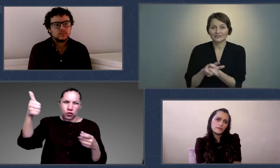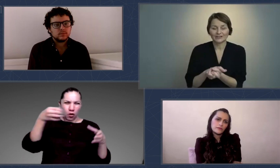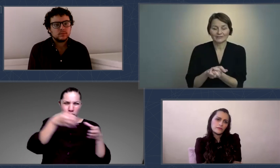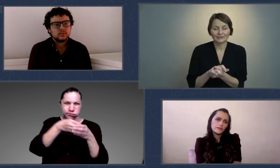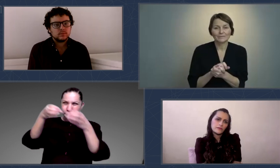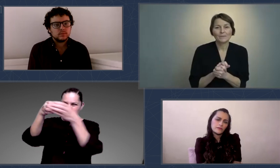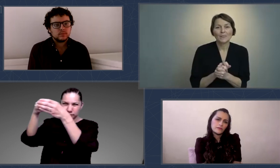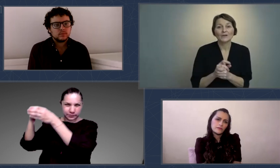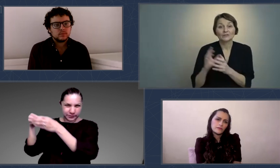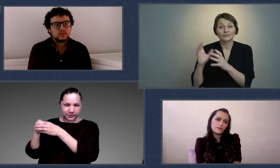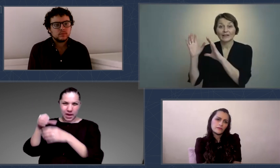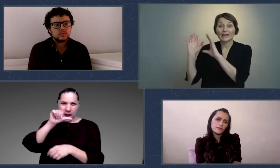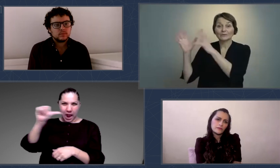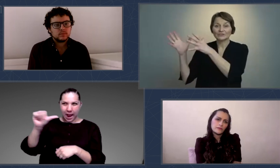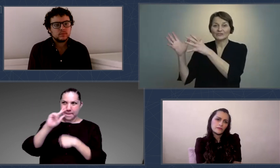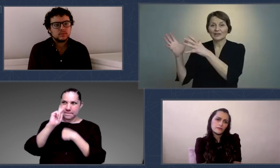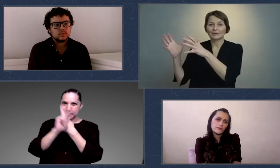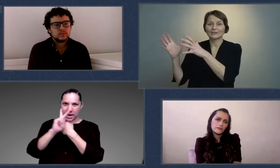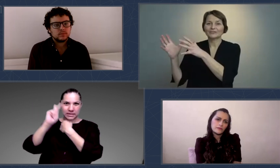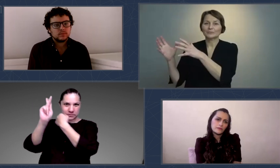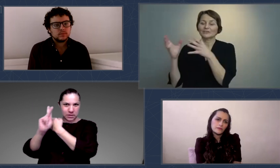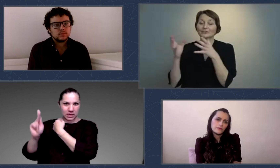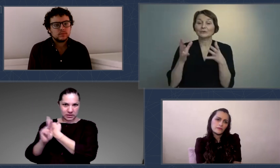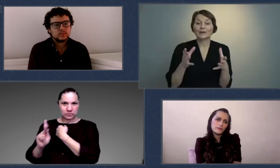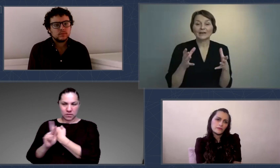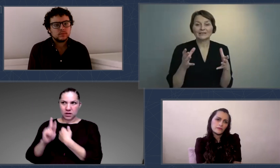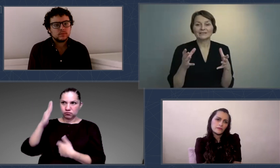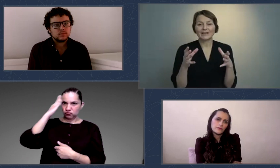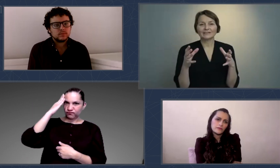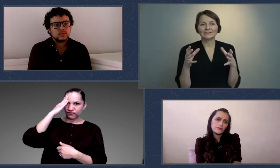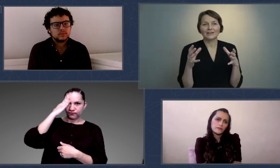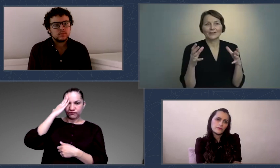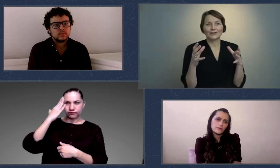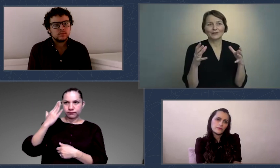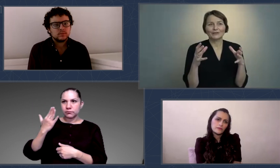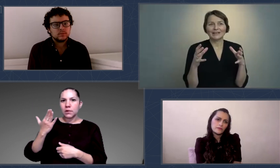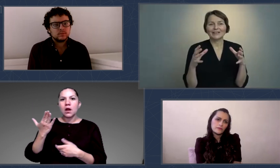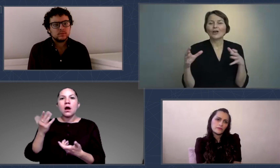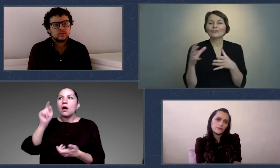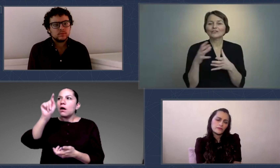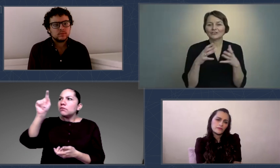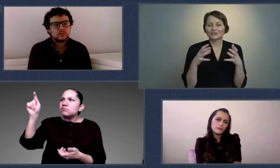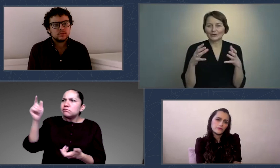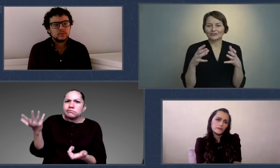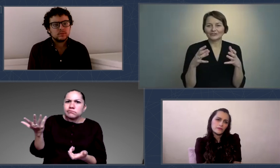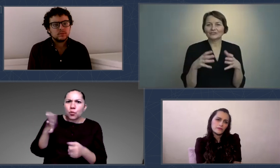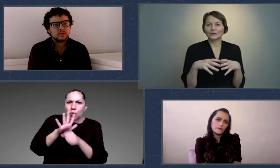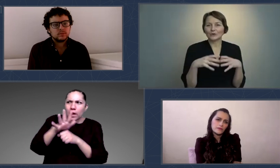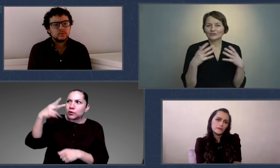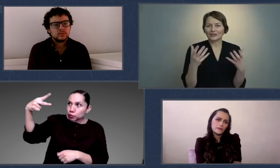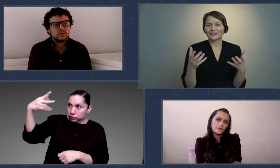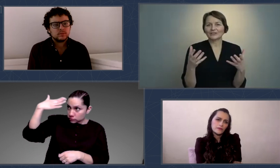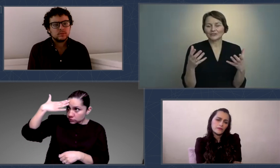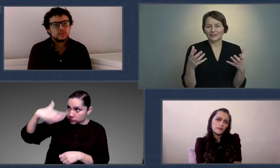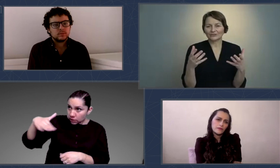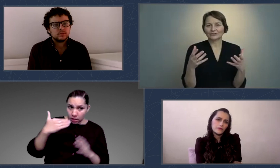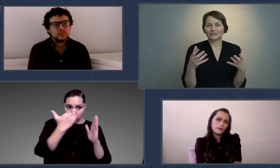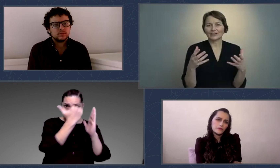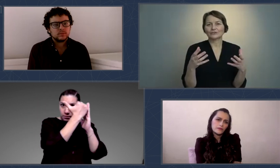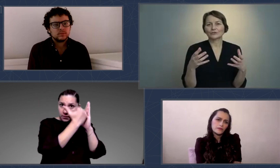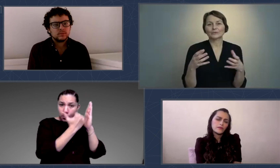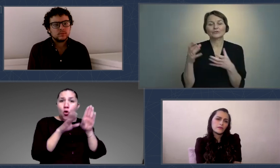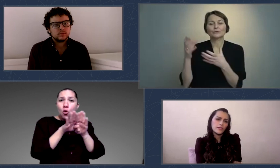con las Naciones Unidas no tenían un lineamientos o un sistema de